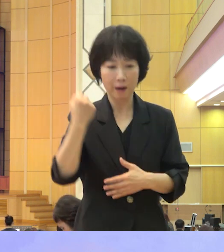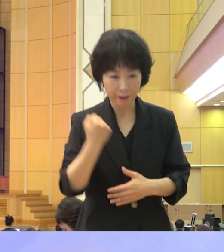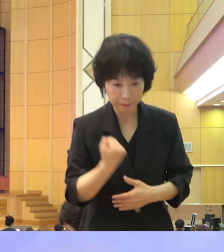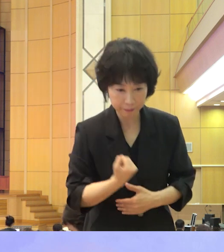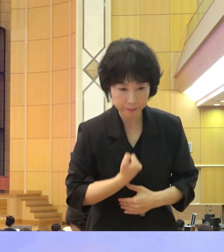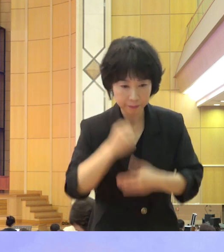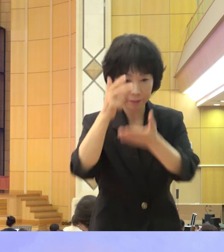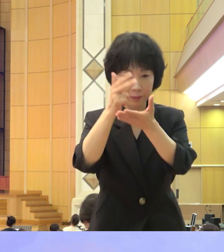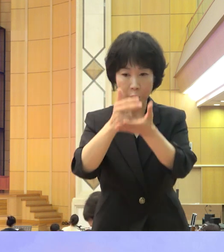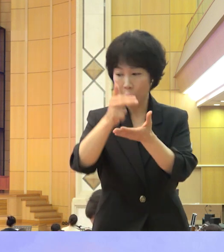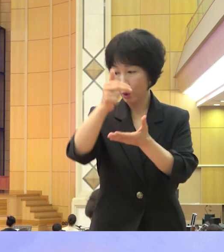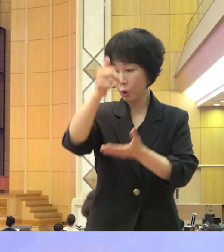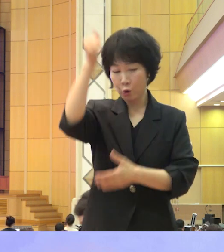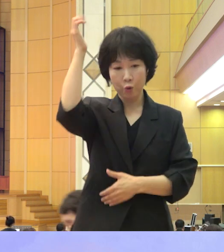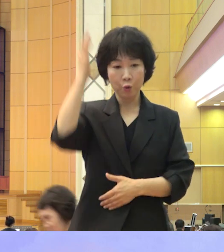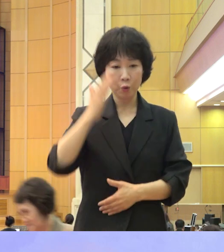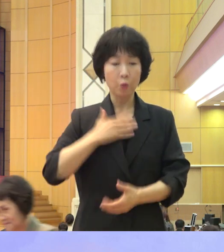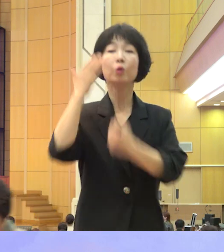영생합니다.